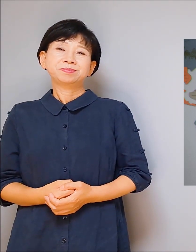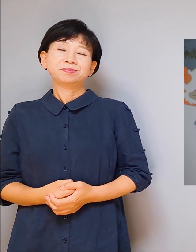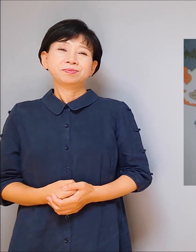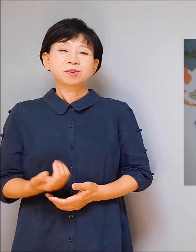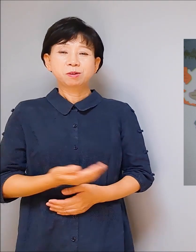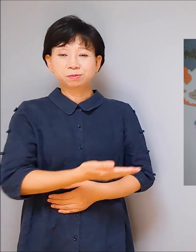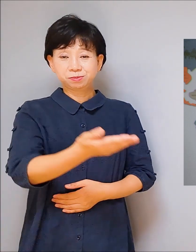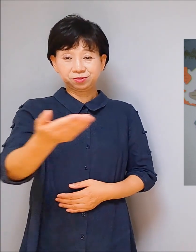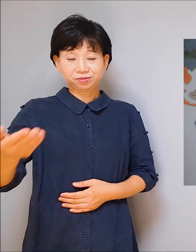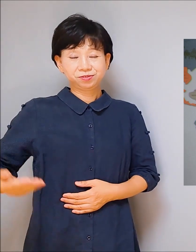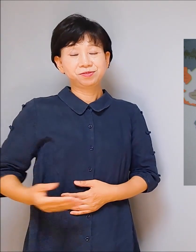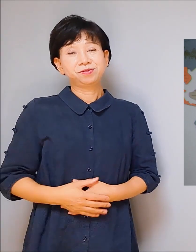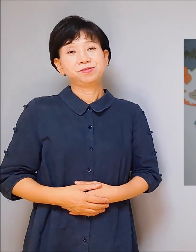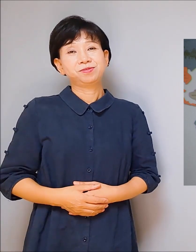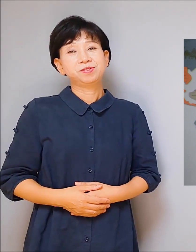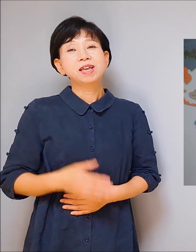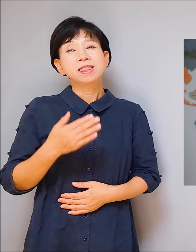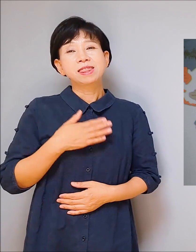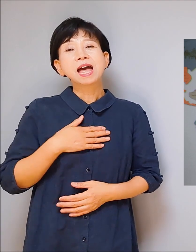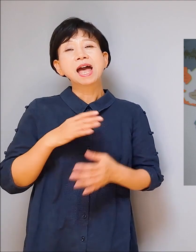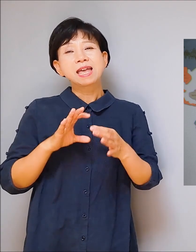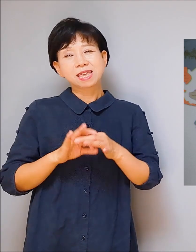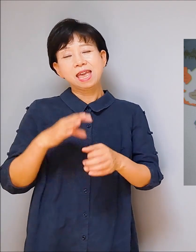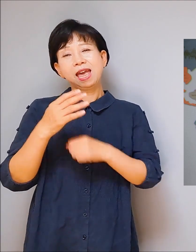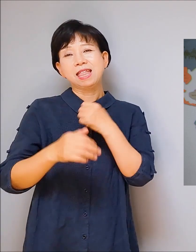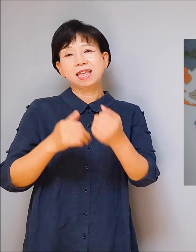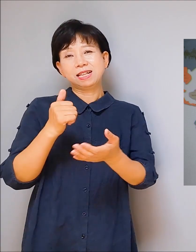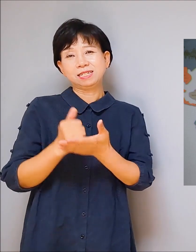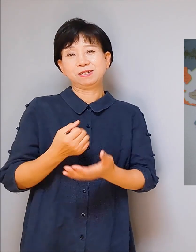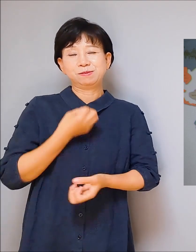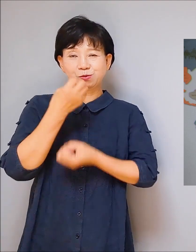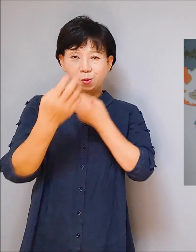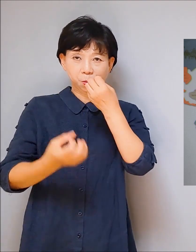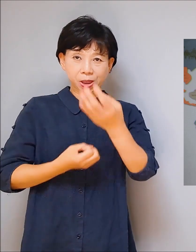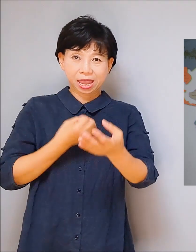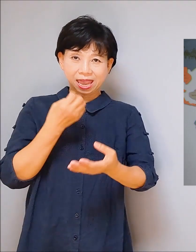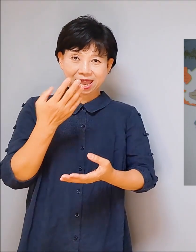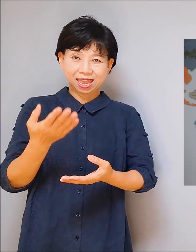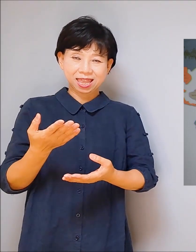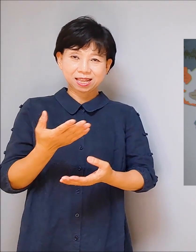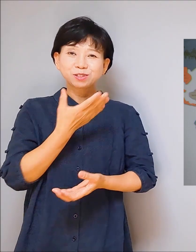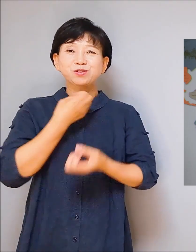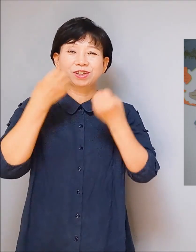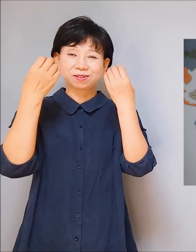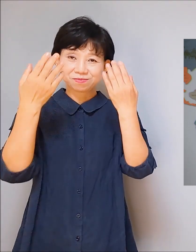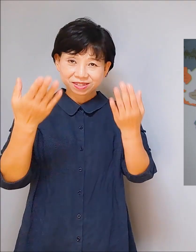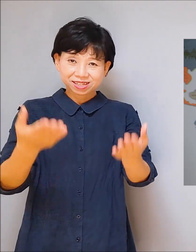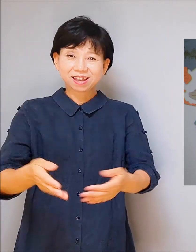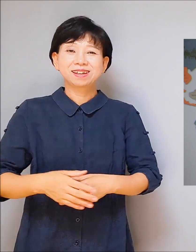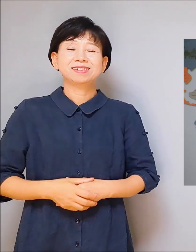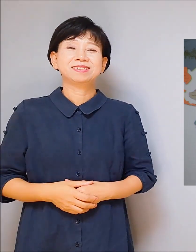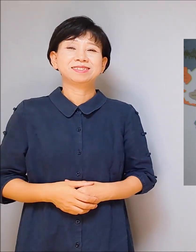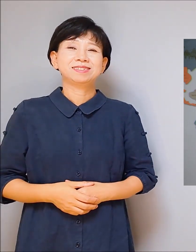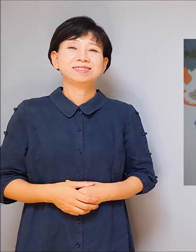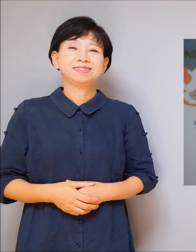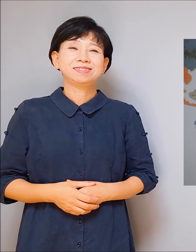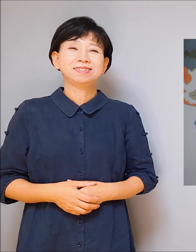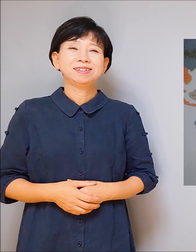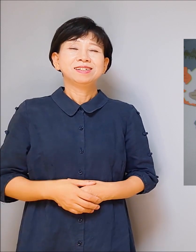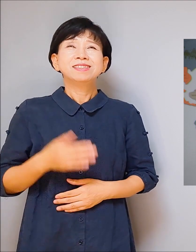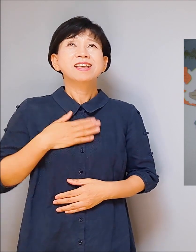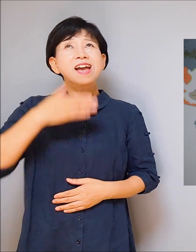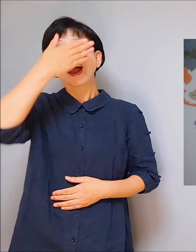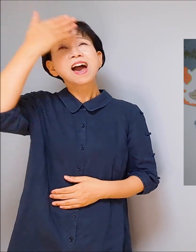성도 여러분, 나의 하나님 고백하실 수 있기를 축원합니다. 우리